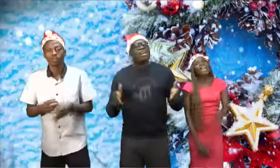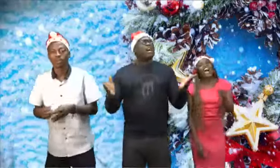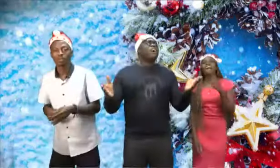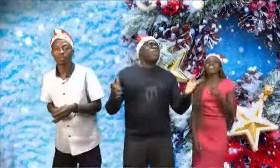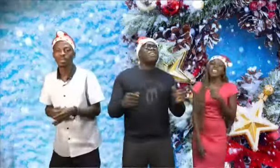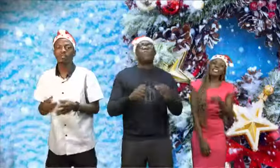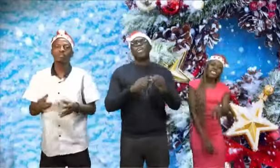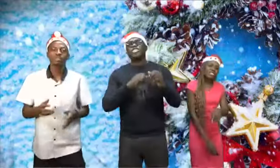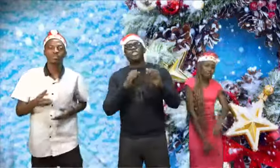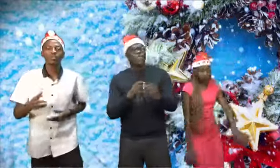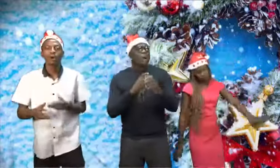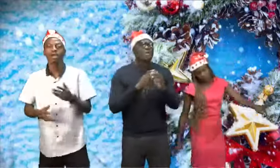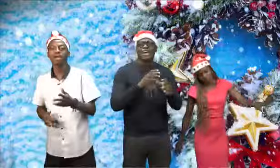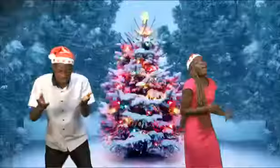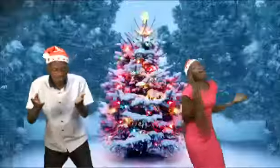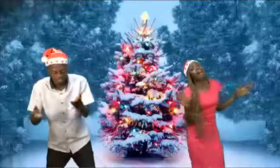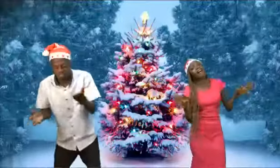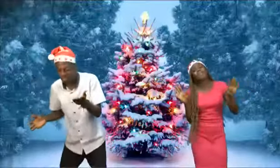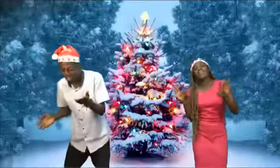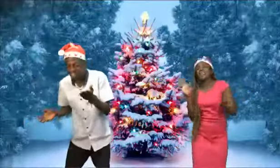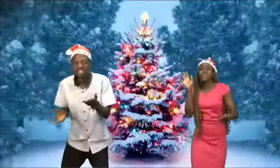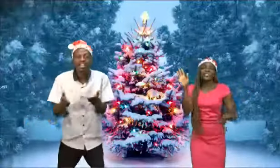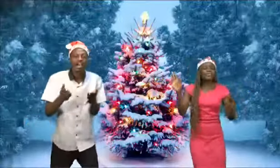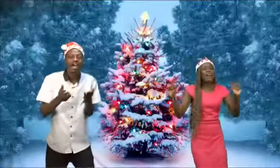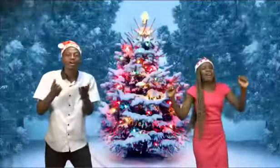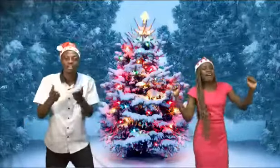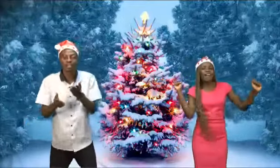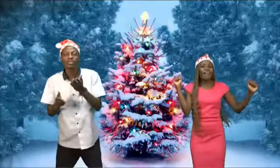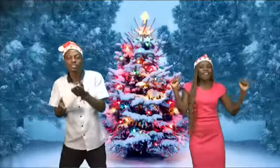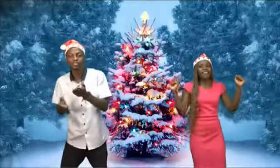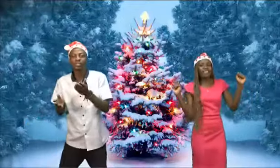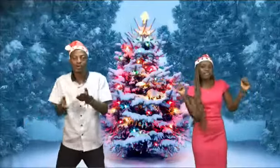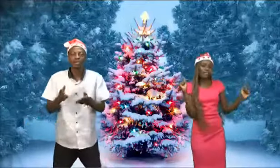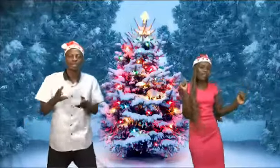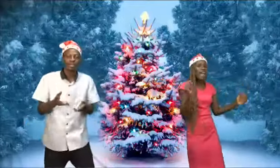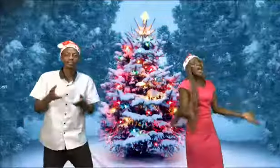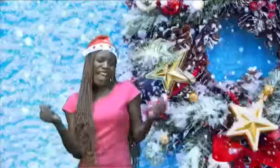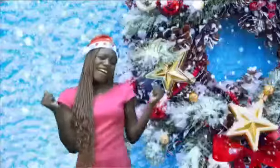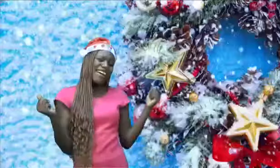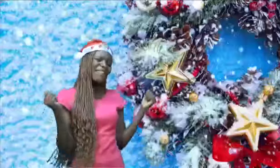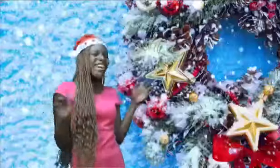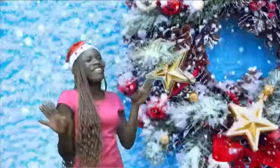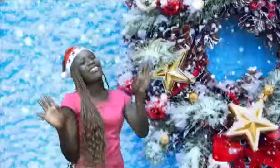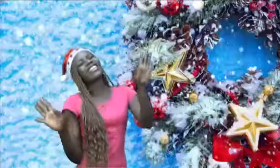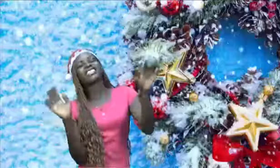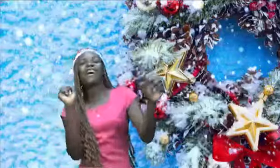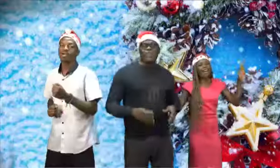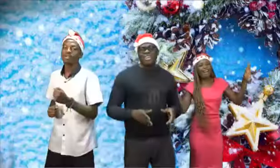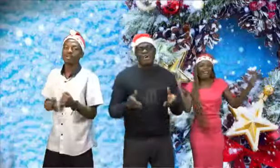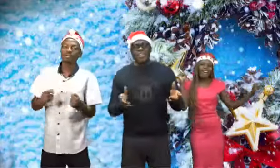I wanna wish you a Merry Christmas. Oh, Merry Christmas. I wanna wish you a Merry, oh, Merry Christmas. I wanna